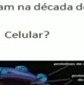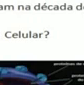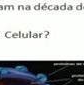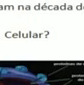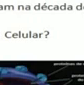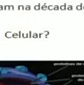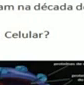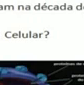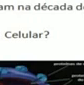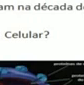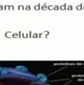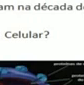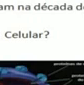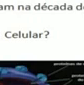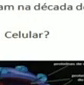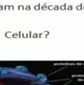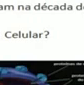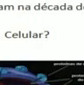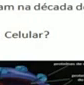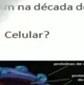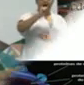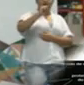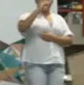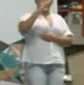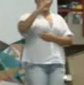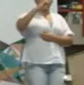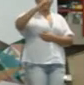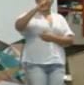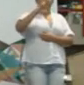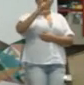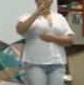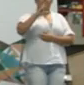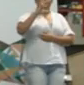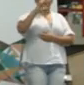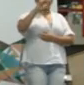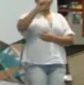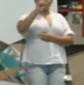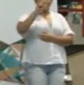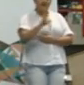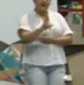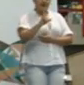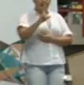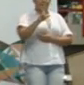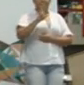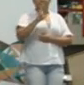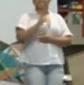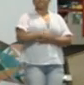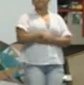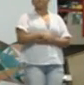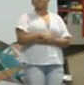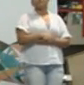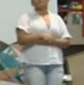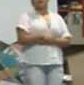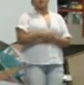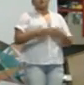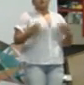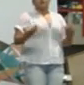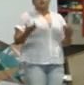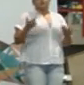acelulares. Não tem célula. Muito bem. Ok? Gente, a nossa cidade, ela tem um